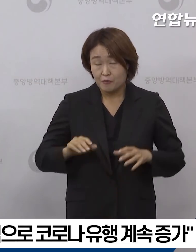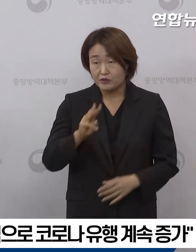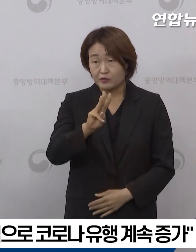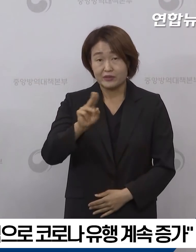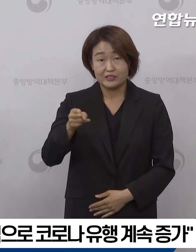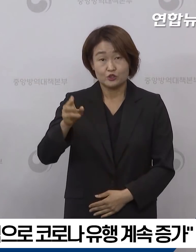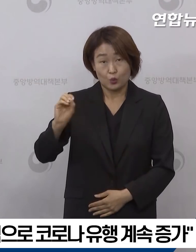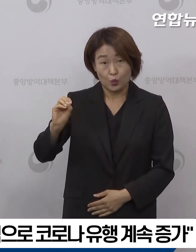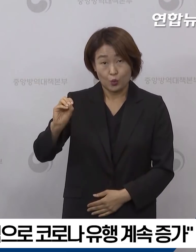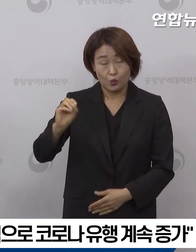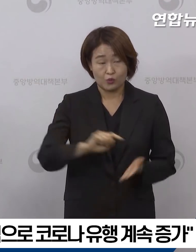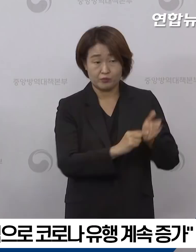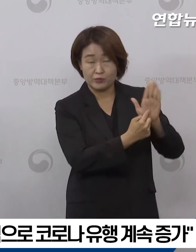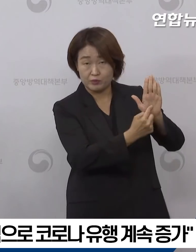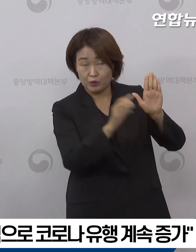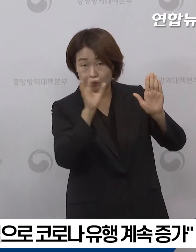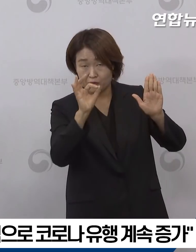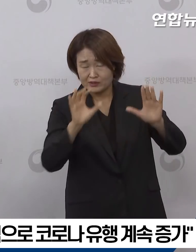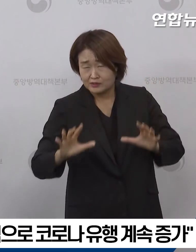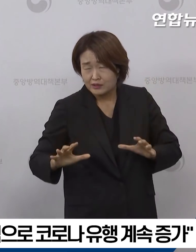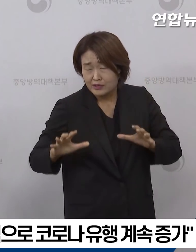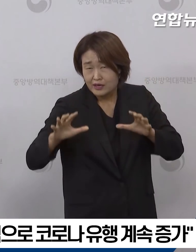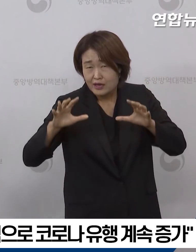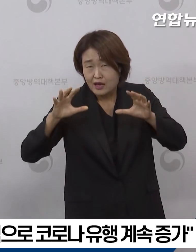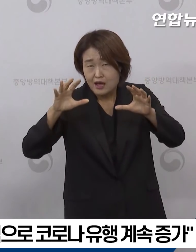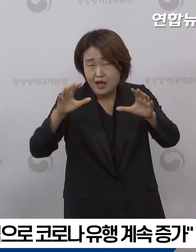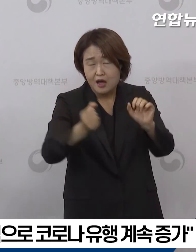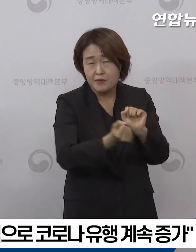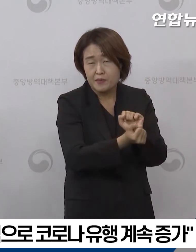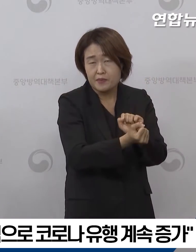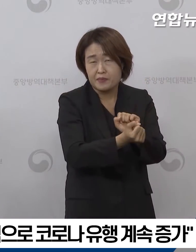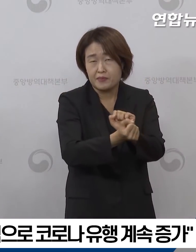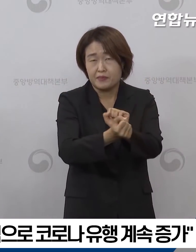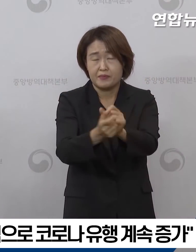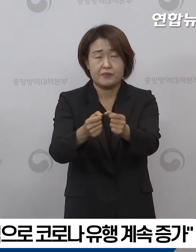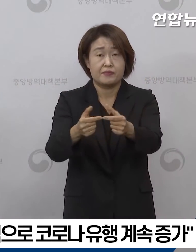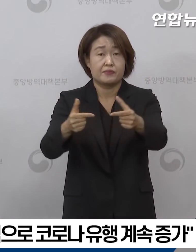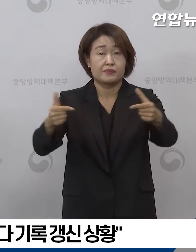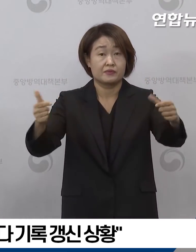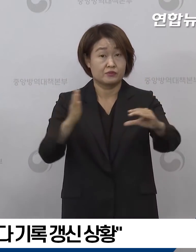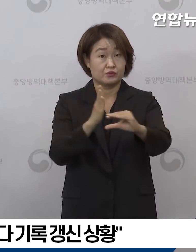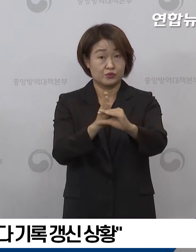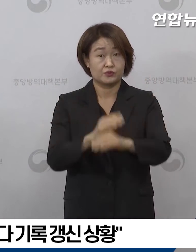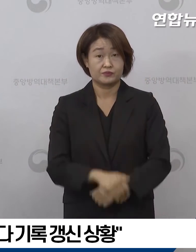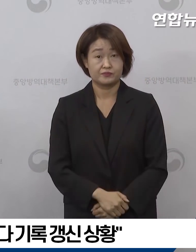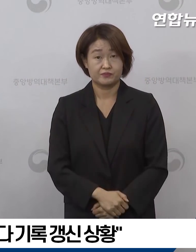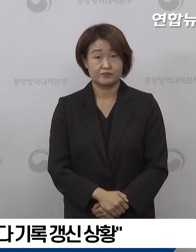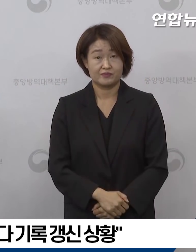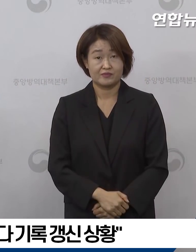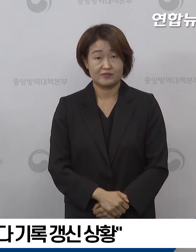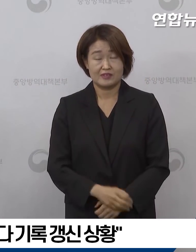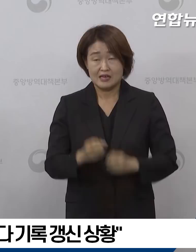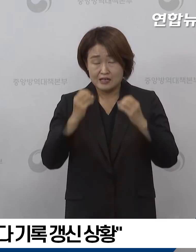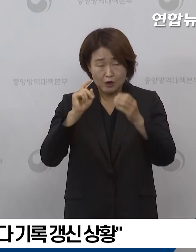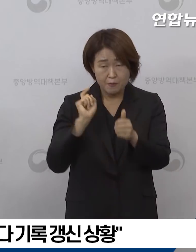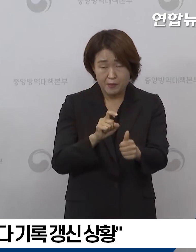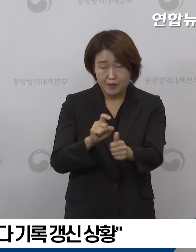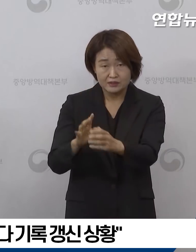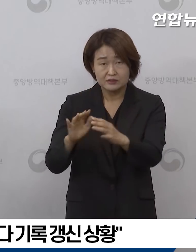세계보건기구 발표에 따르면 전 세계적으로 코로나 유행이 계속 증가하고 있습니다. 신규 확진자 수도